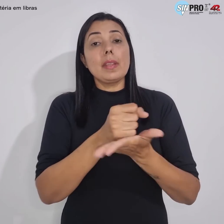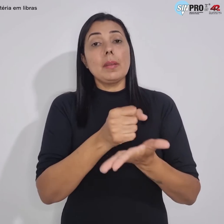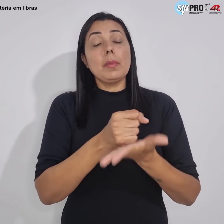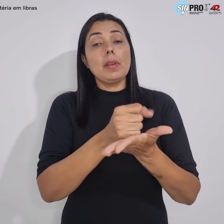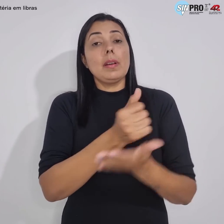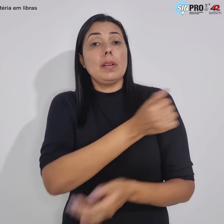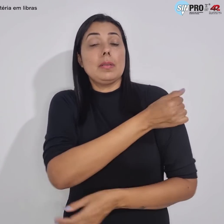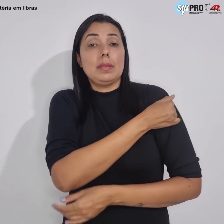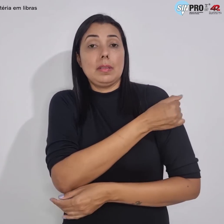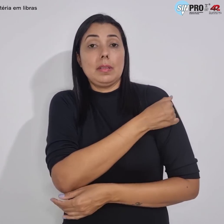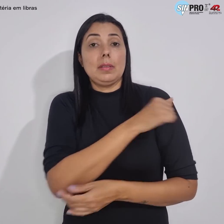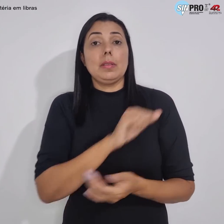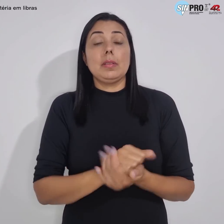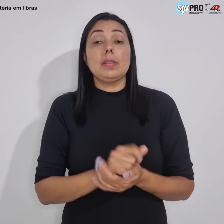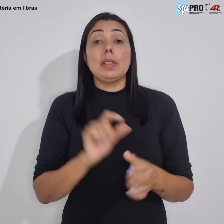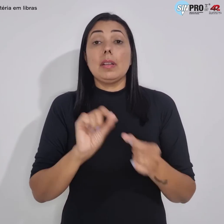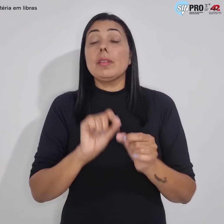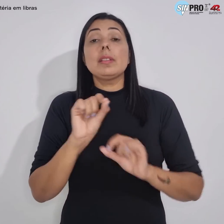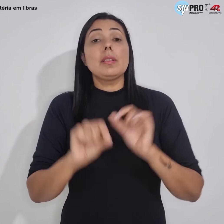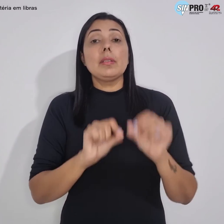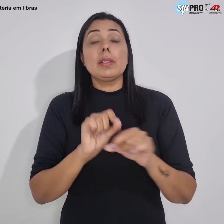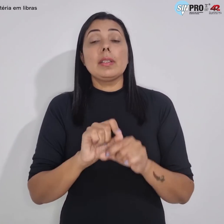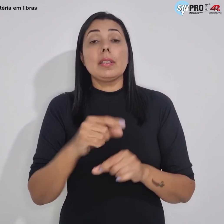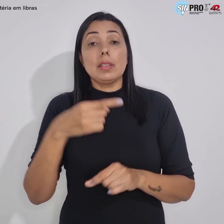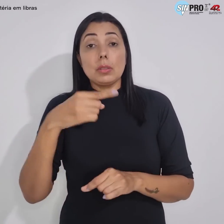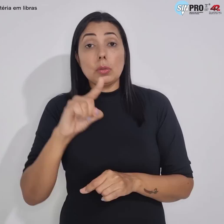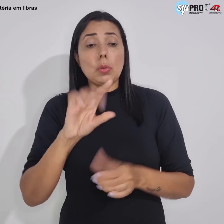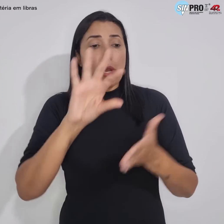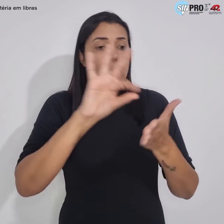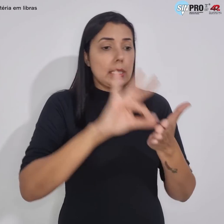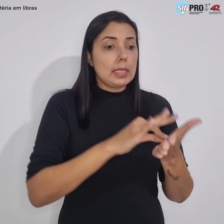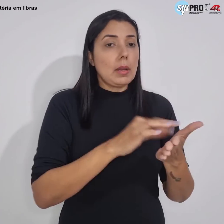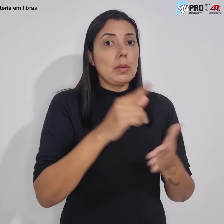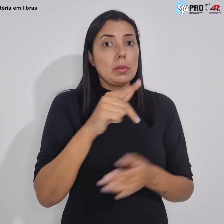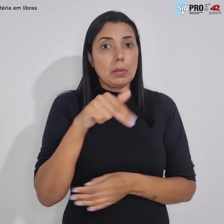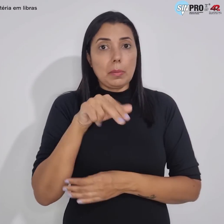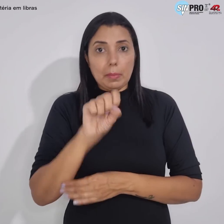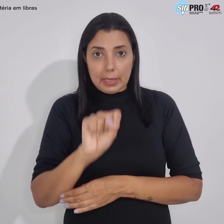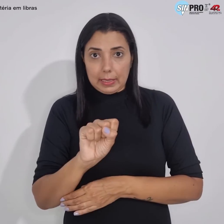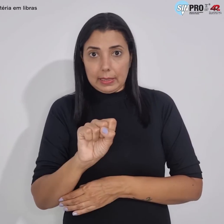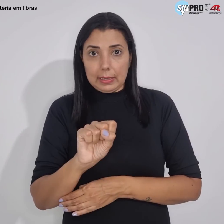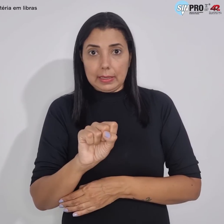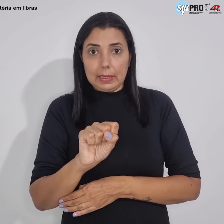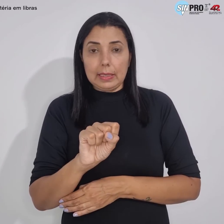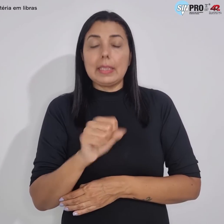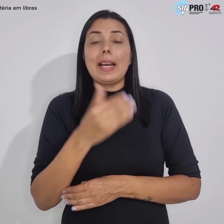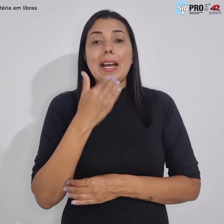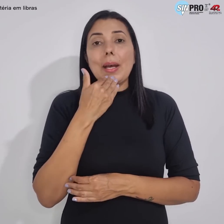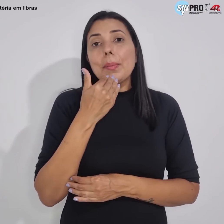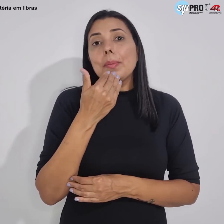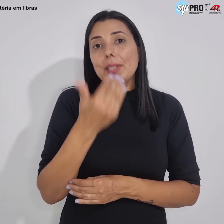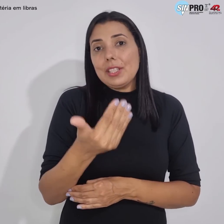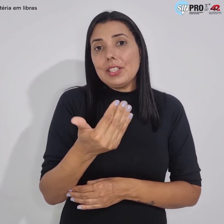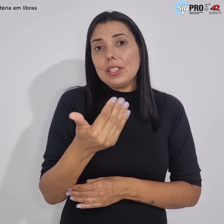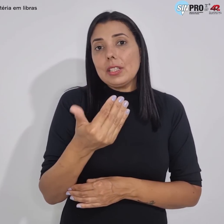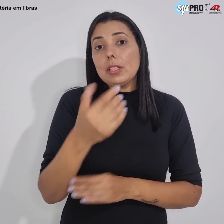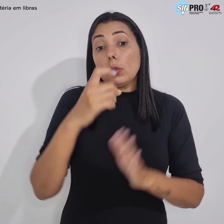os estudantes a fazerem suas inscrições no PAS. A solicitarem a taxa de